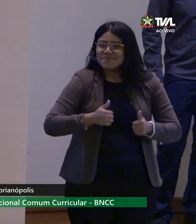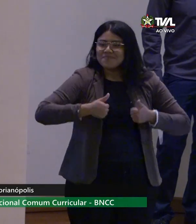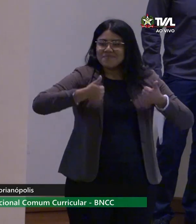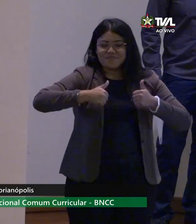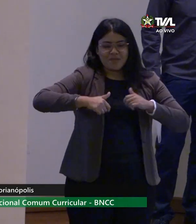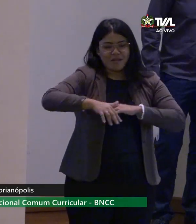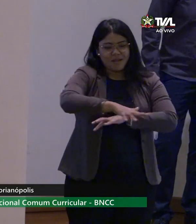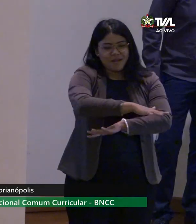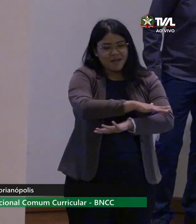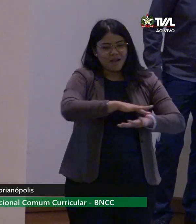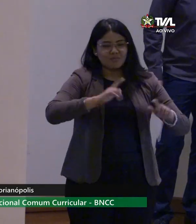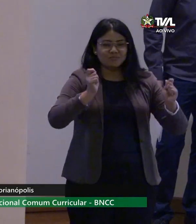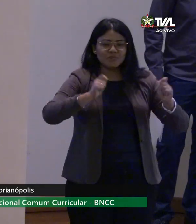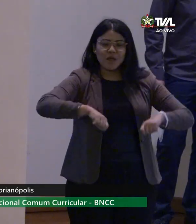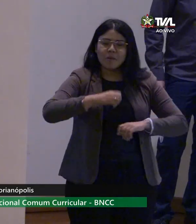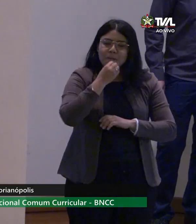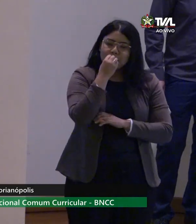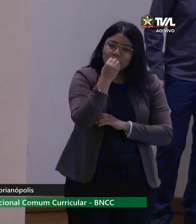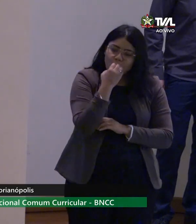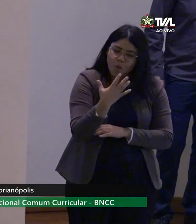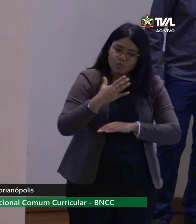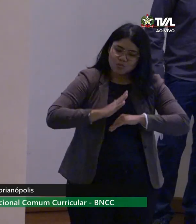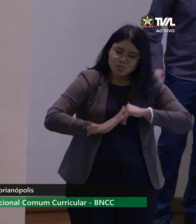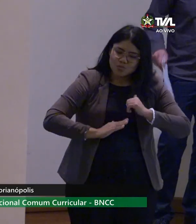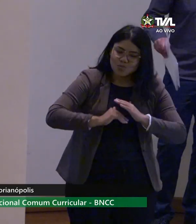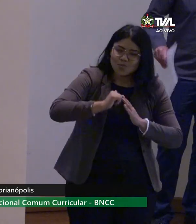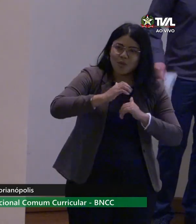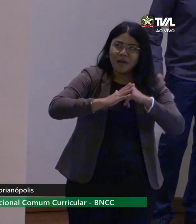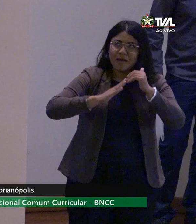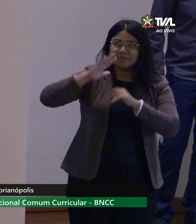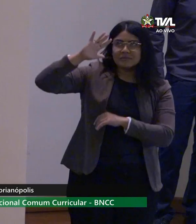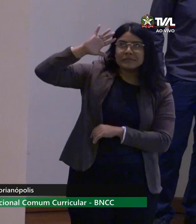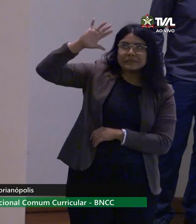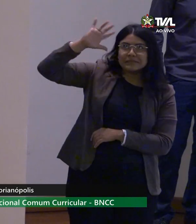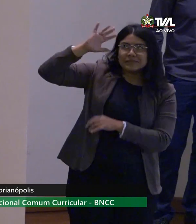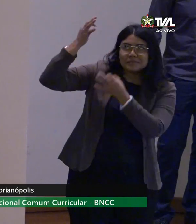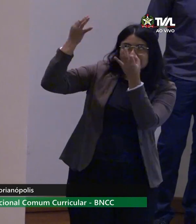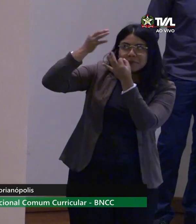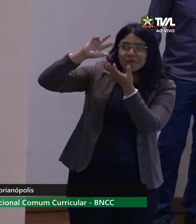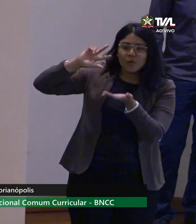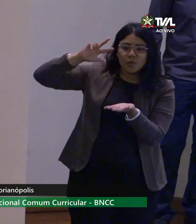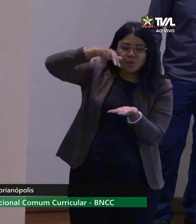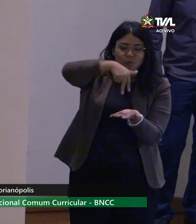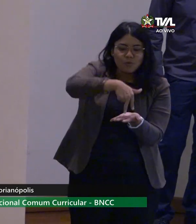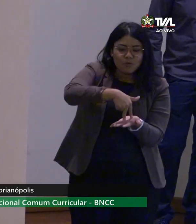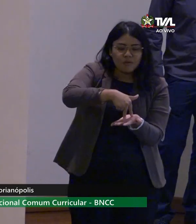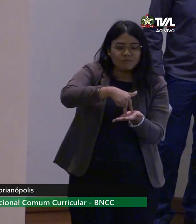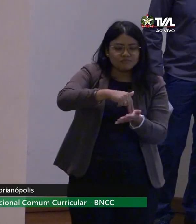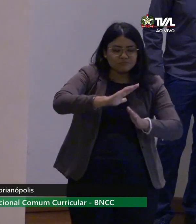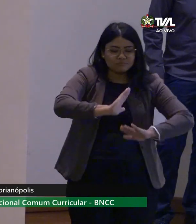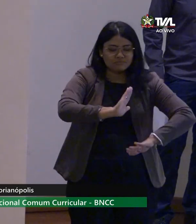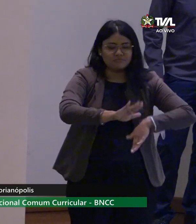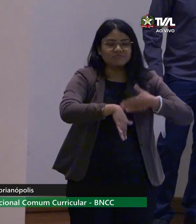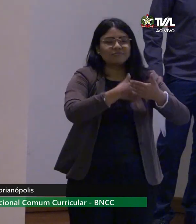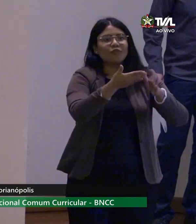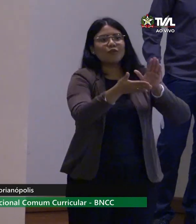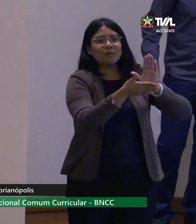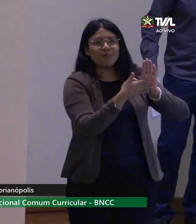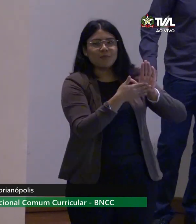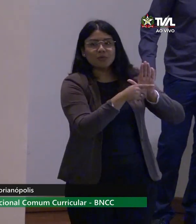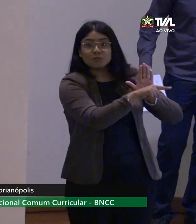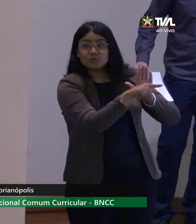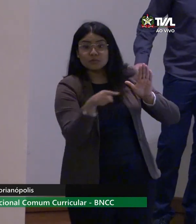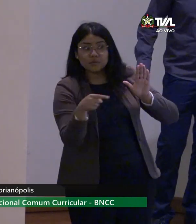um terreno fértil para plantar toda aquela imaginação do gestor público que quer o bem da sua cidades que tudo aquilo que a gente propõe a